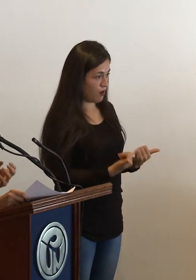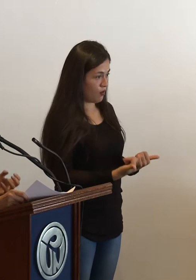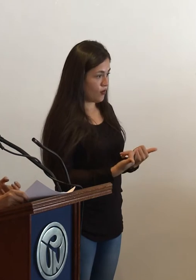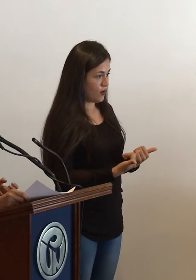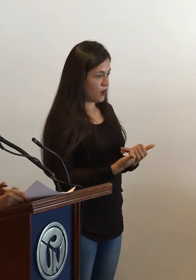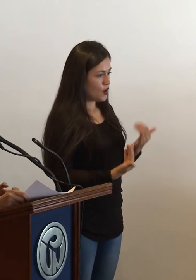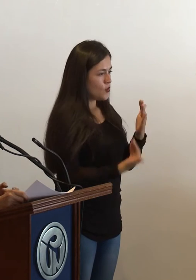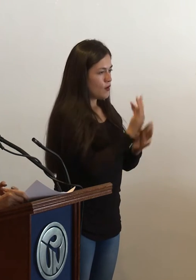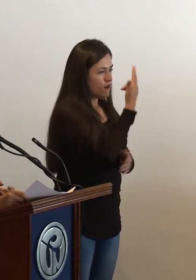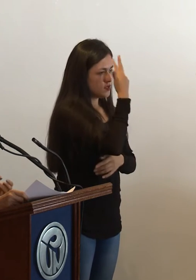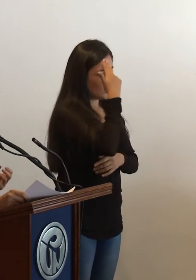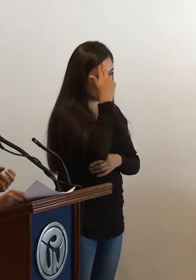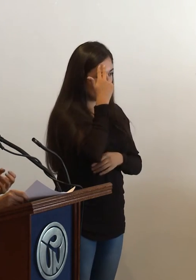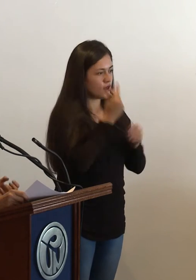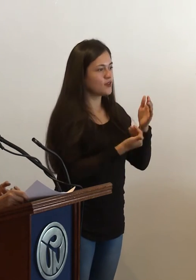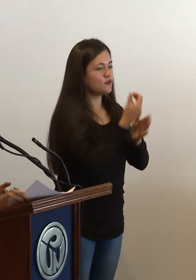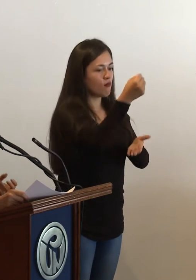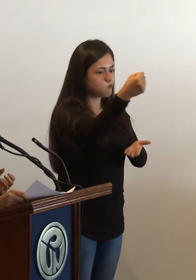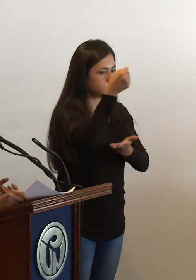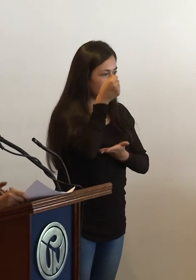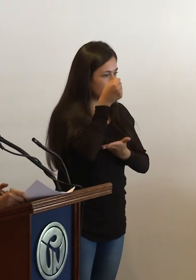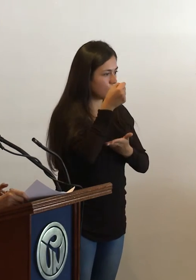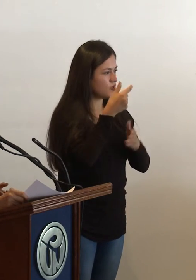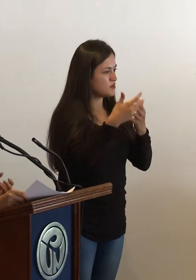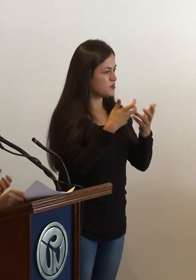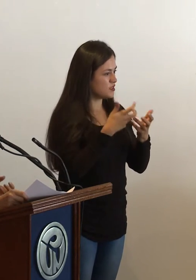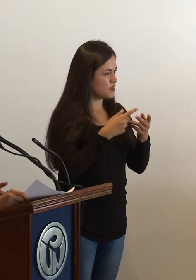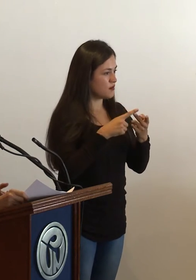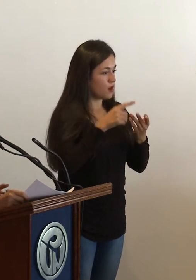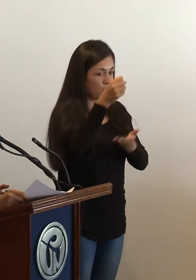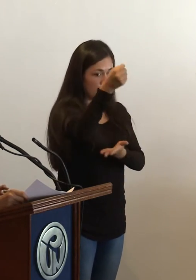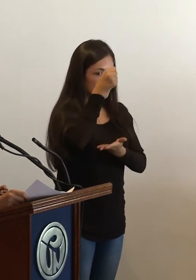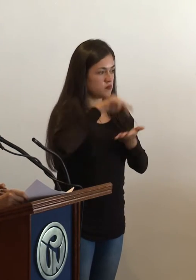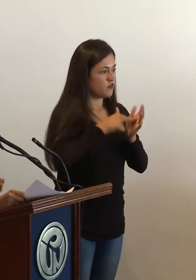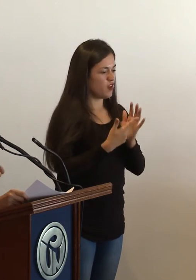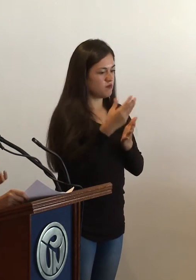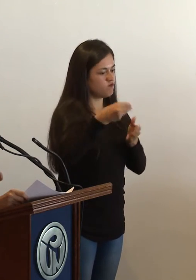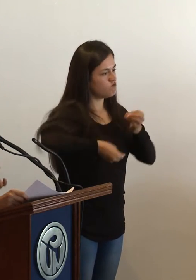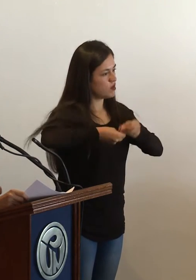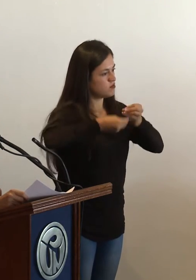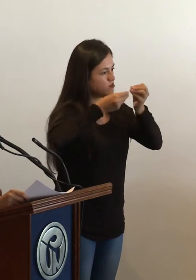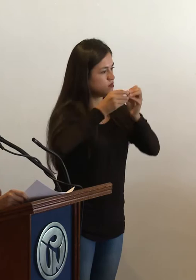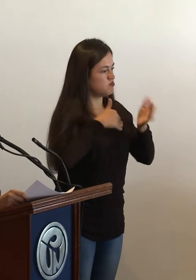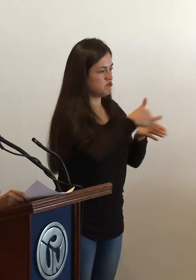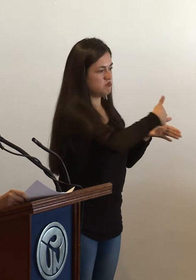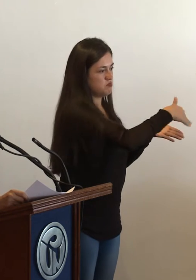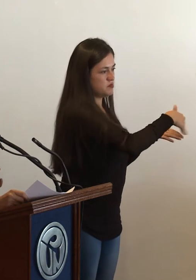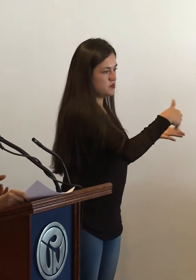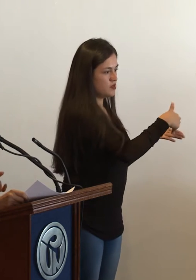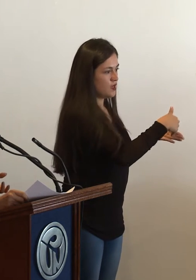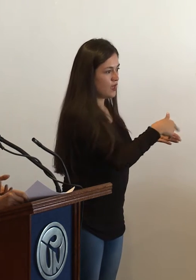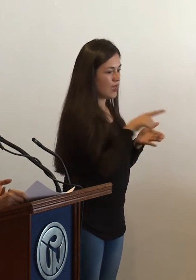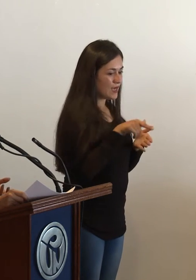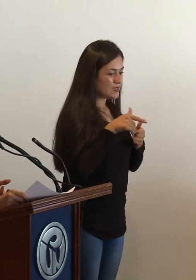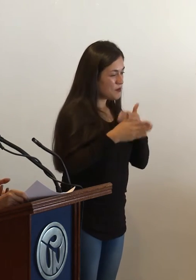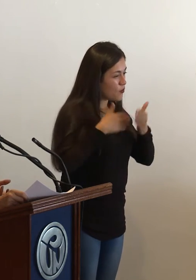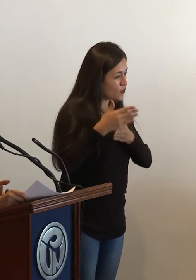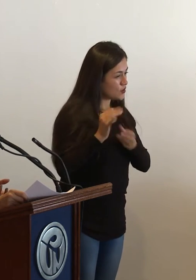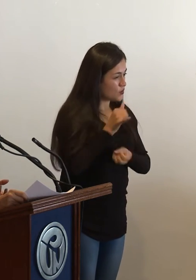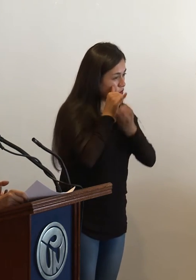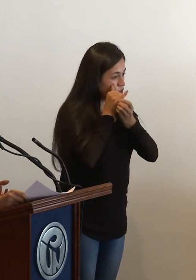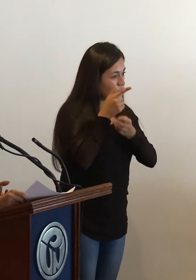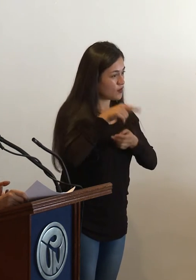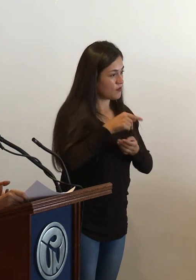nuevas lógicas de un capitalismo de acumulación por despojo no solamente pone en cuestión